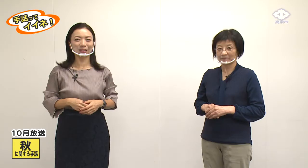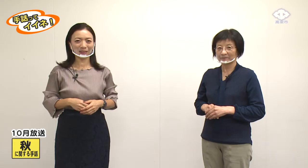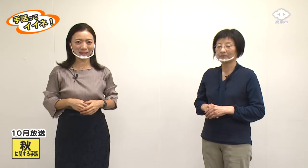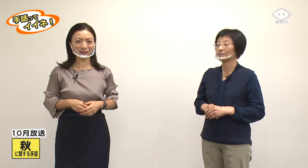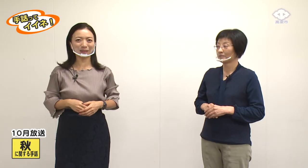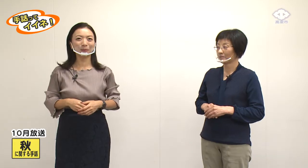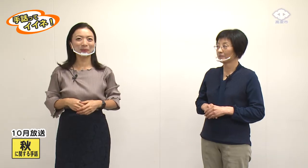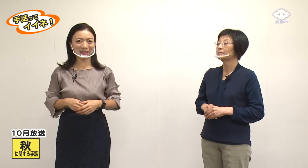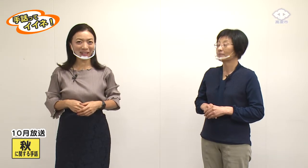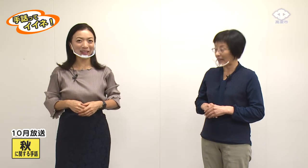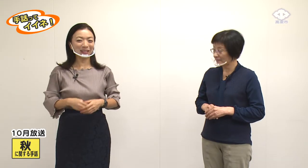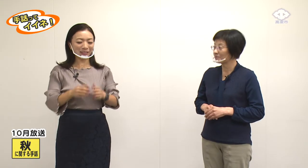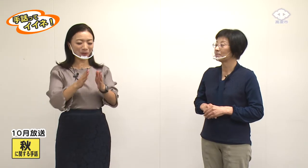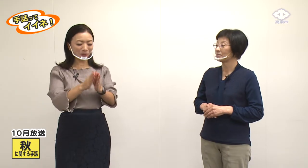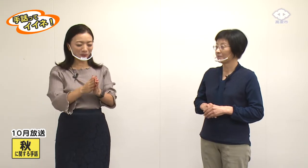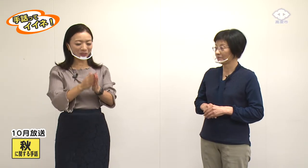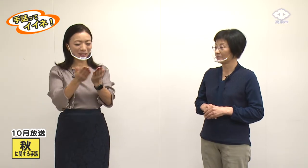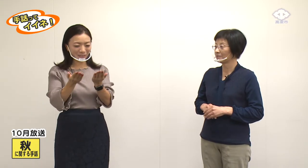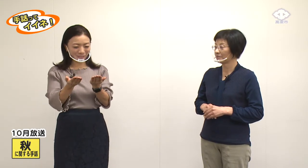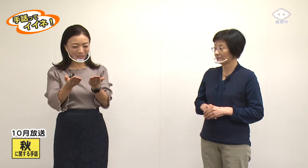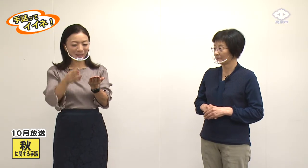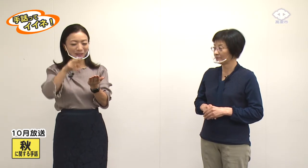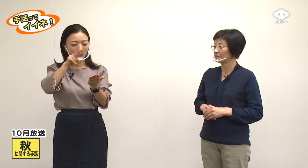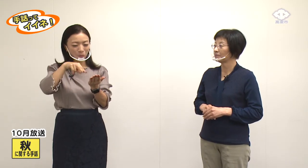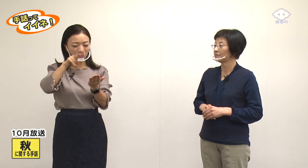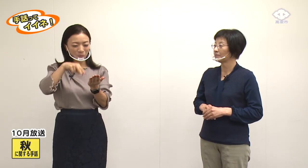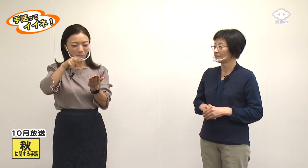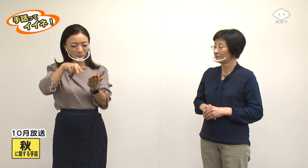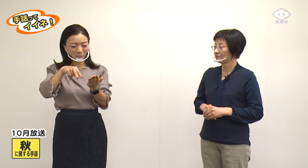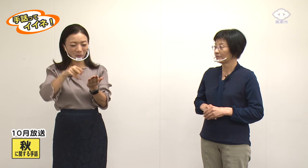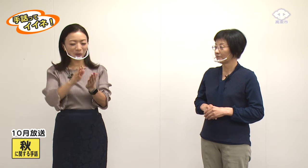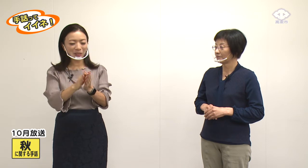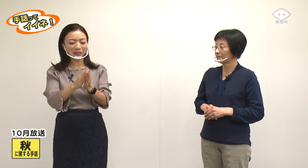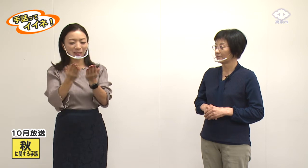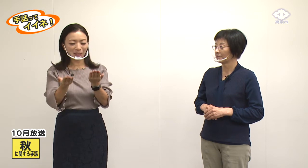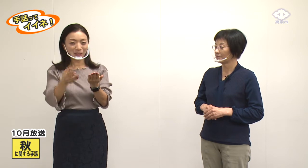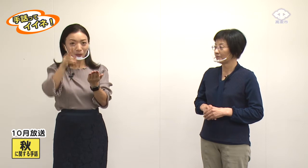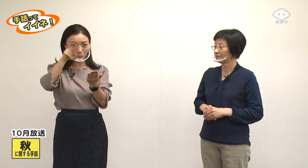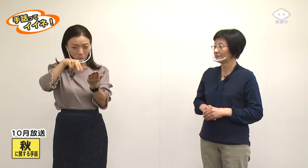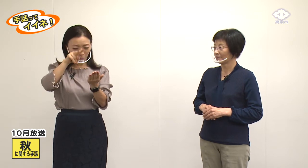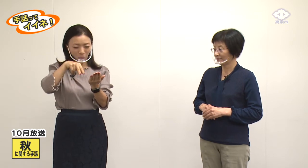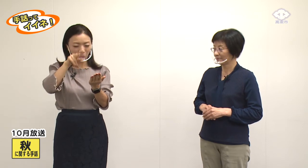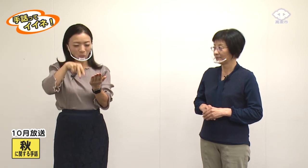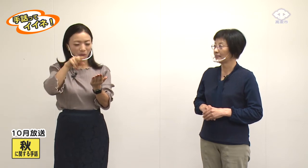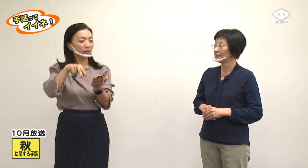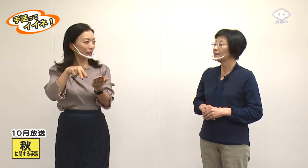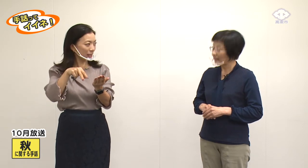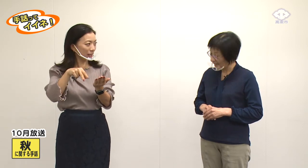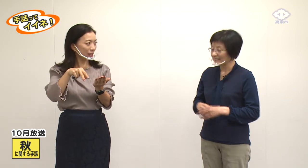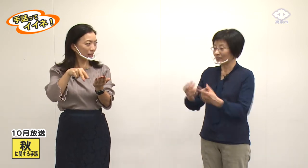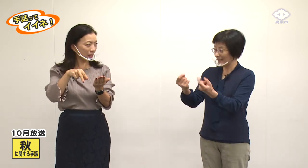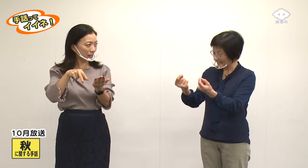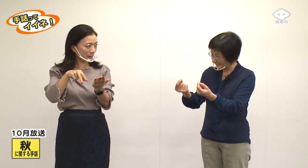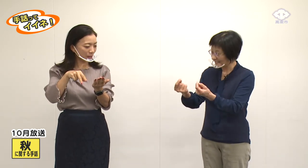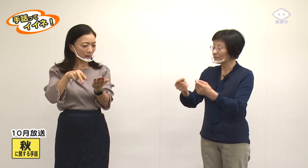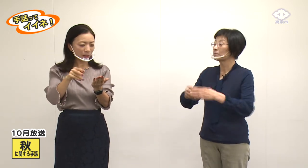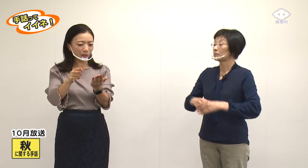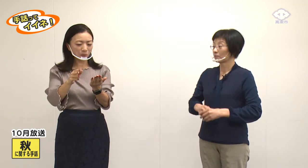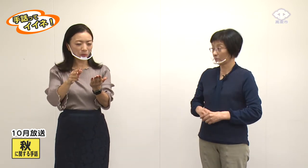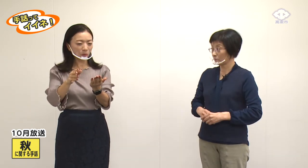はい、やってみますね。 はい、 本を開いて読む、これで読書ですね。 はい、そうです。 はい、横